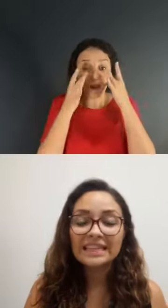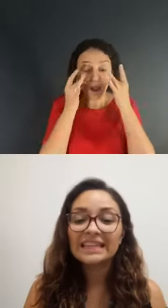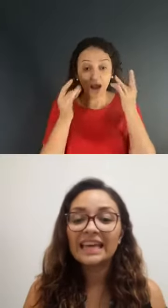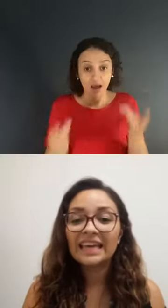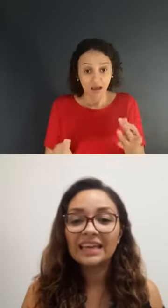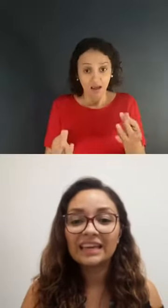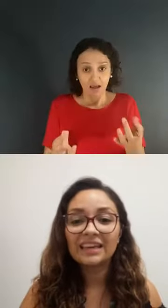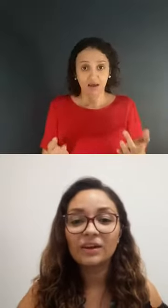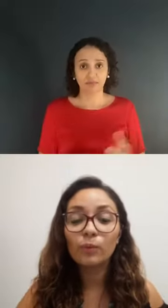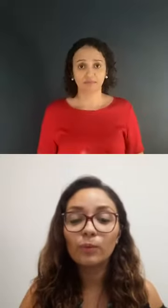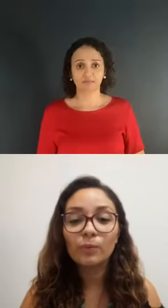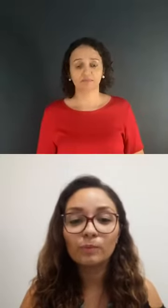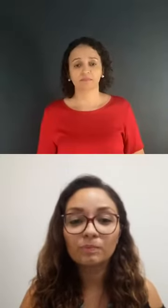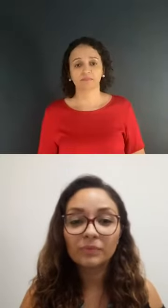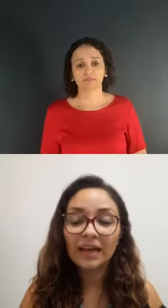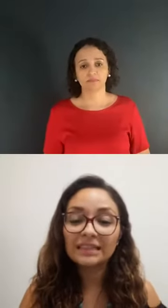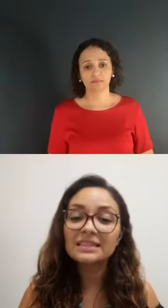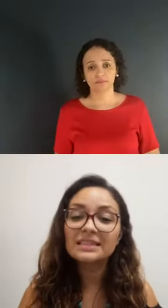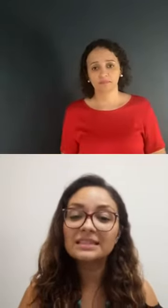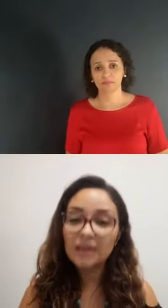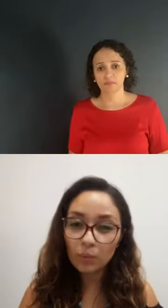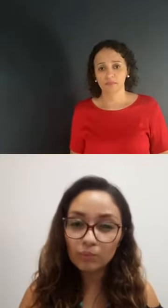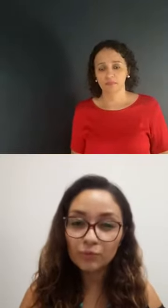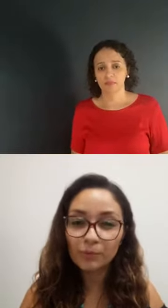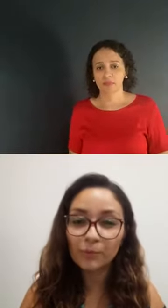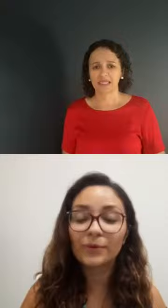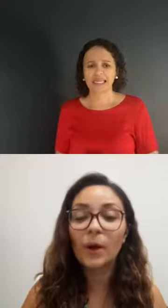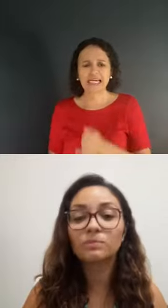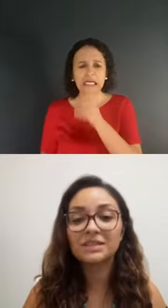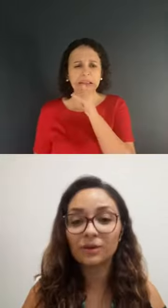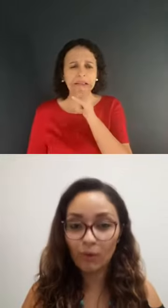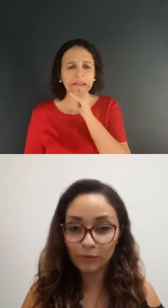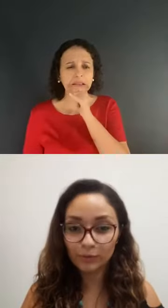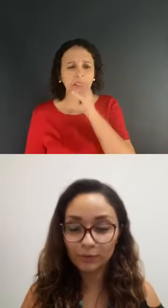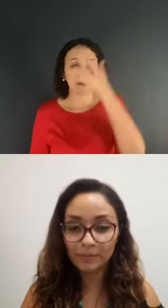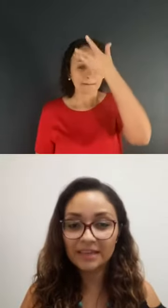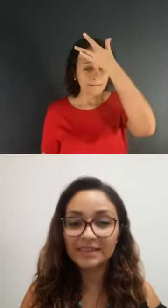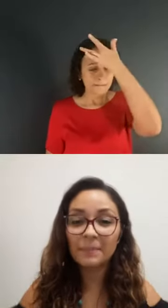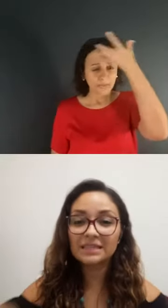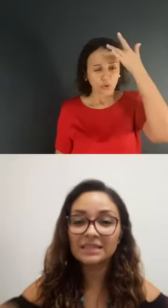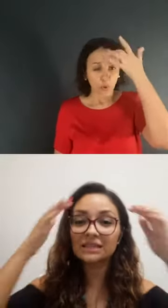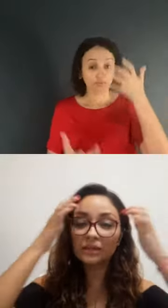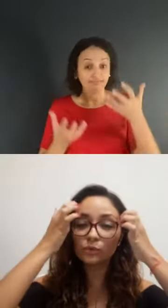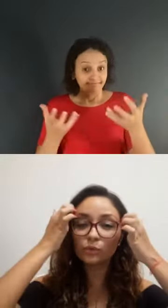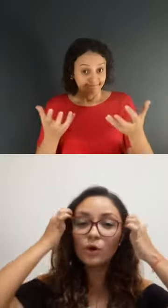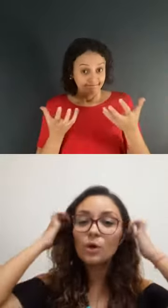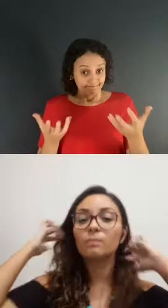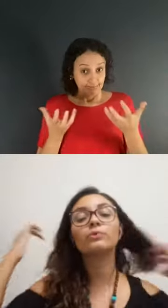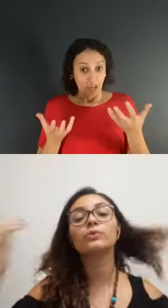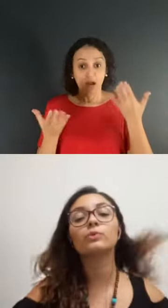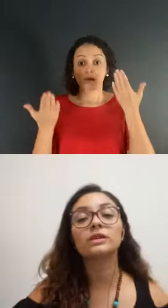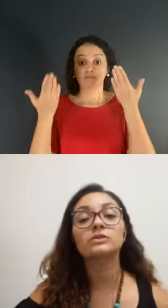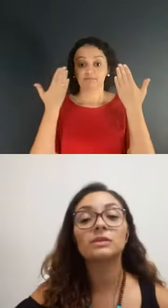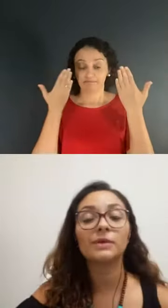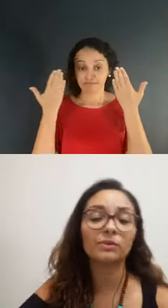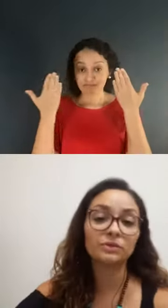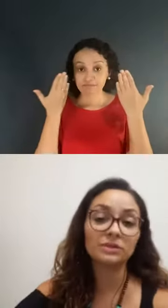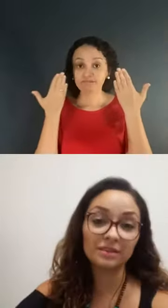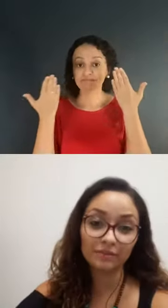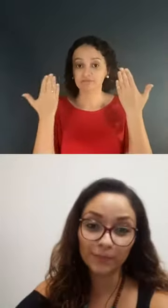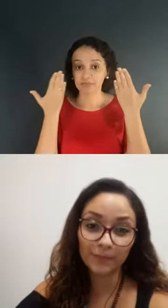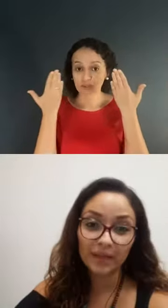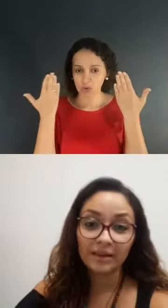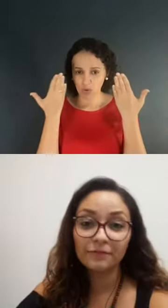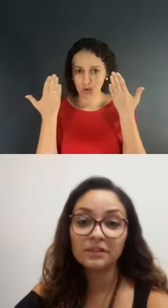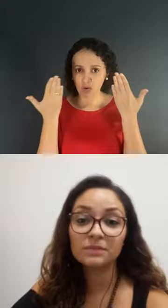Pessoas que têm a decisão de procurar um psicólogo e que está passando por um relacionamento